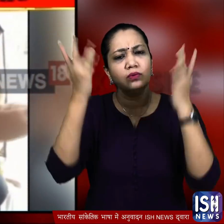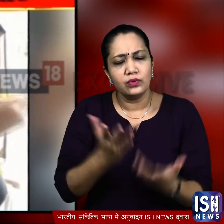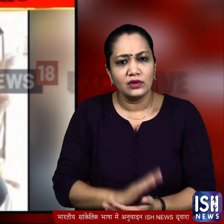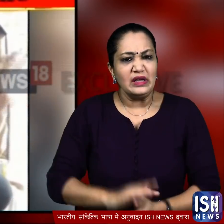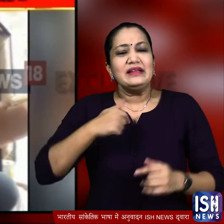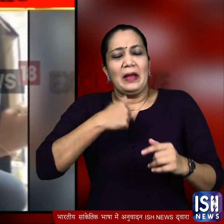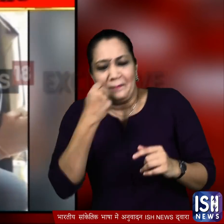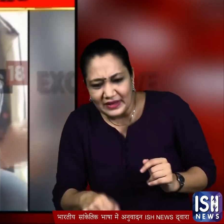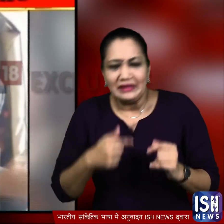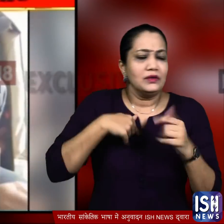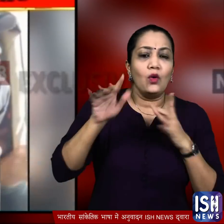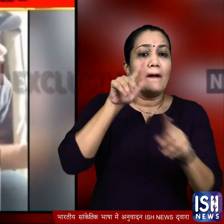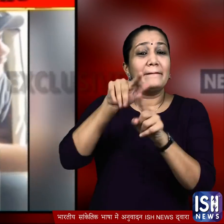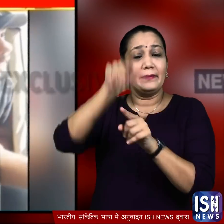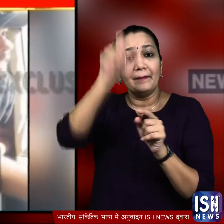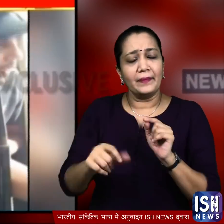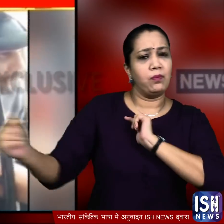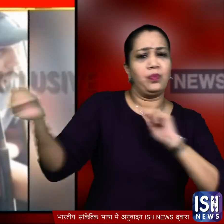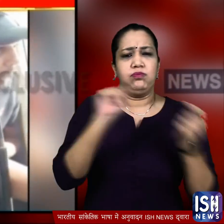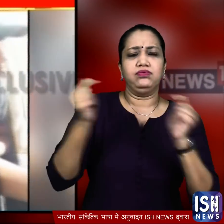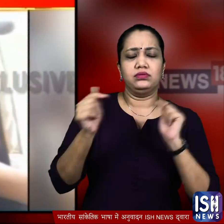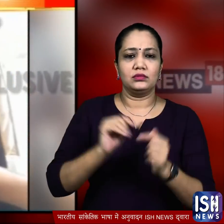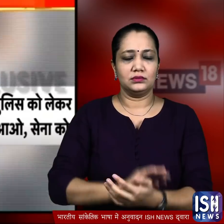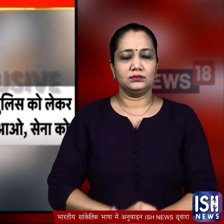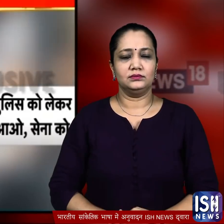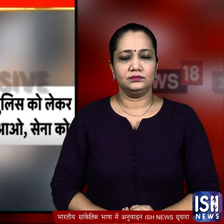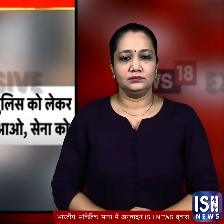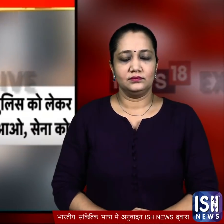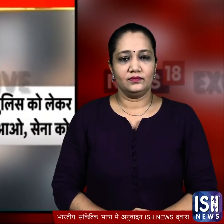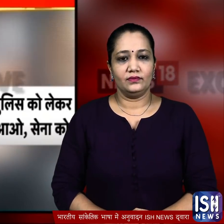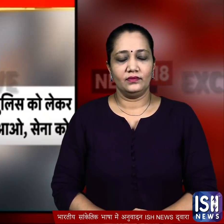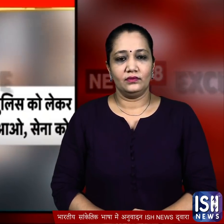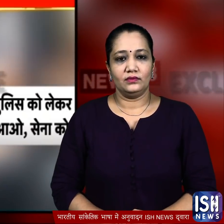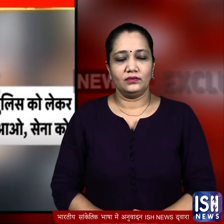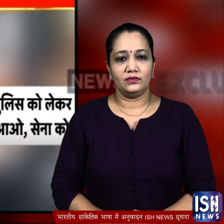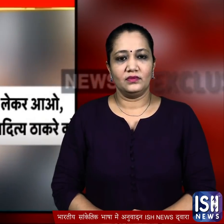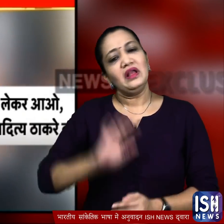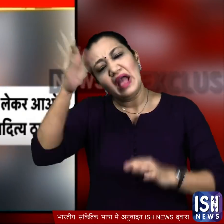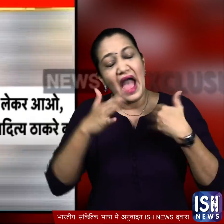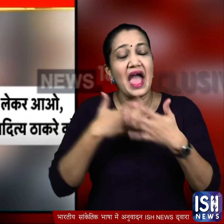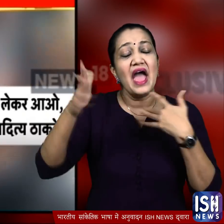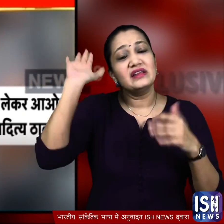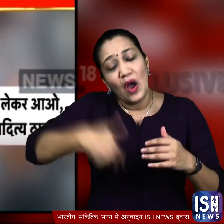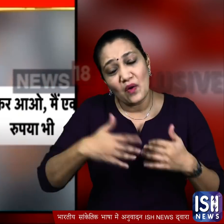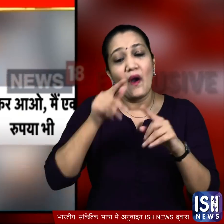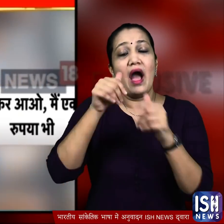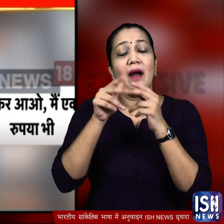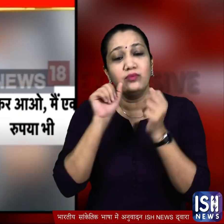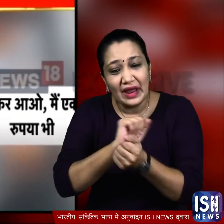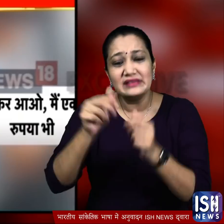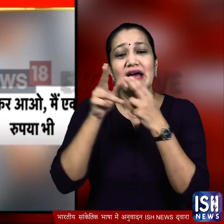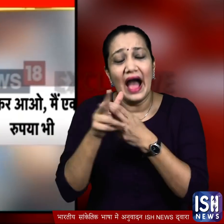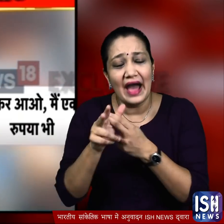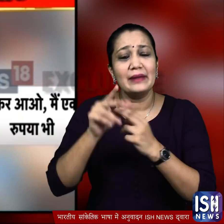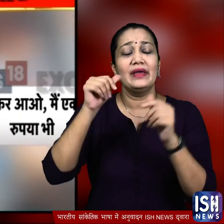हो गया और अपनी गलती मानने के बजाय बीएमसी कर्मचारी से बहस करने लगा। पुलिस को लेके आओ, आर्मी को लेके आओ, अधिकार टाकने को लेके